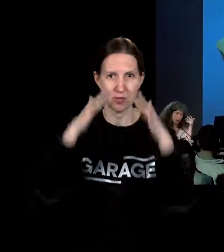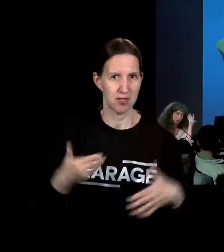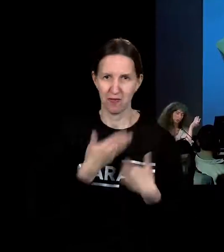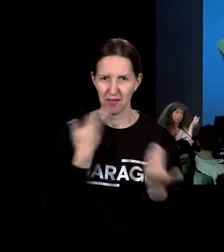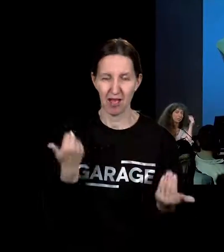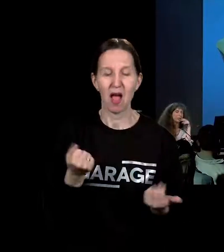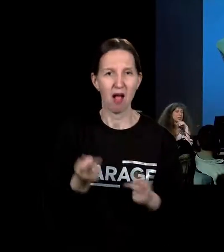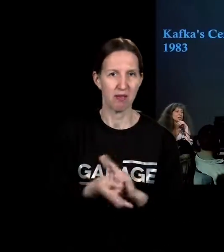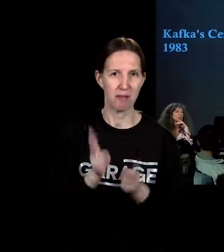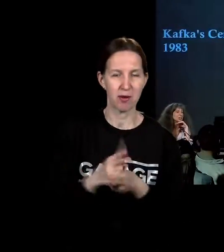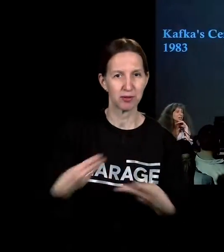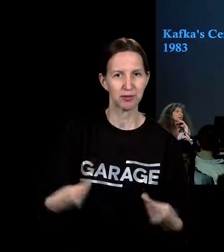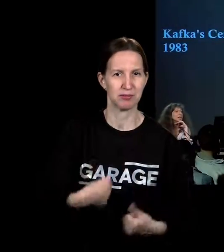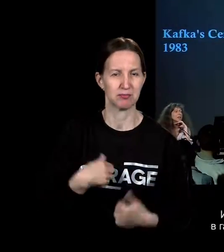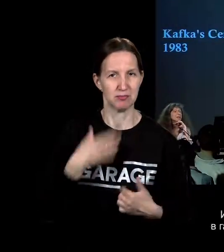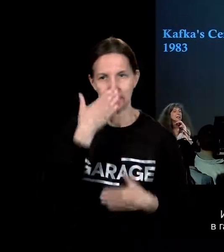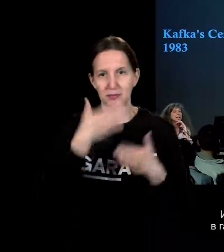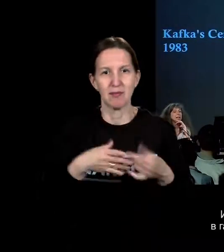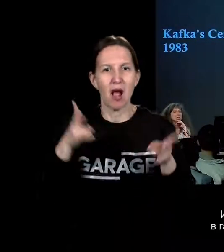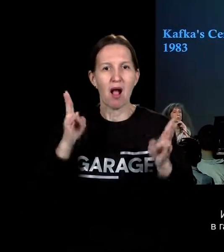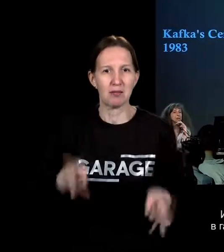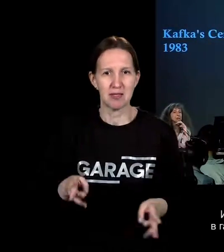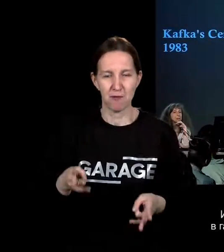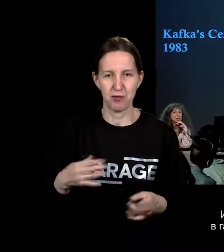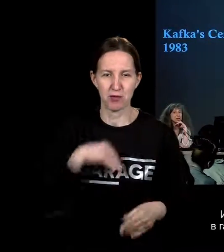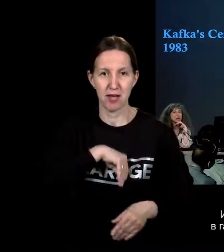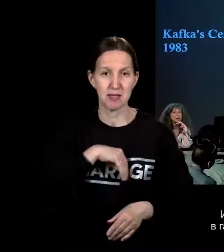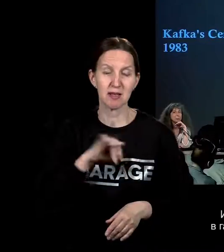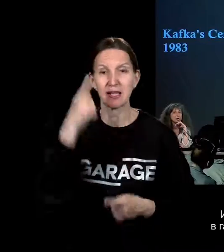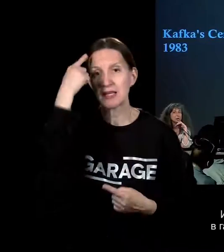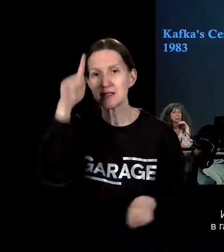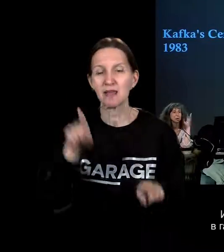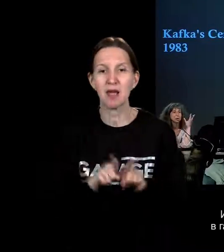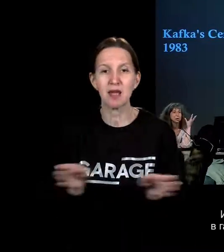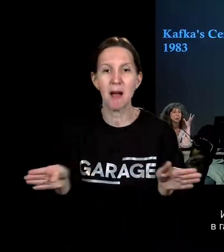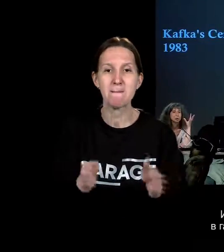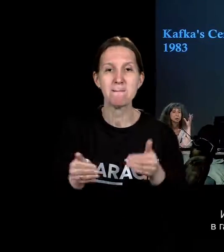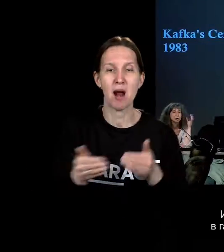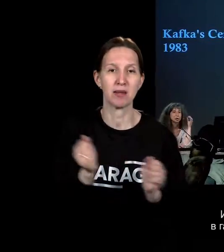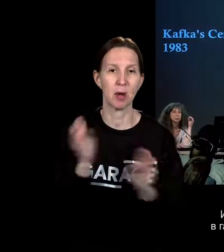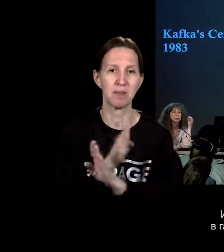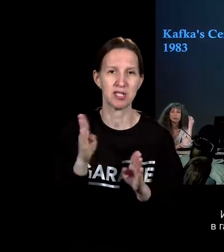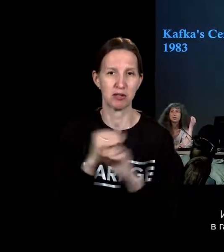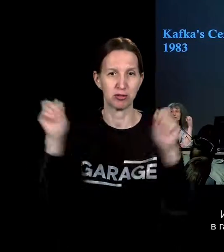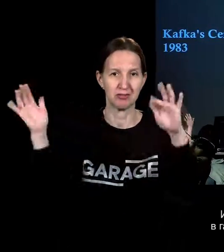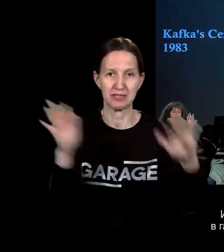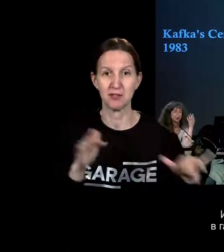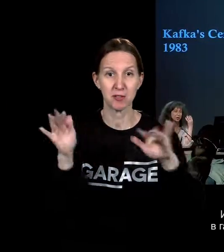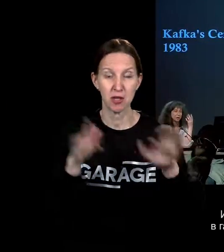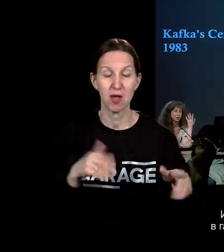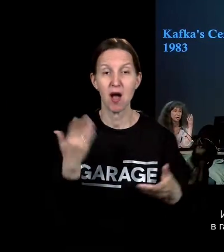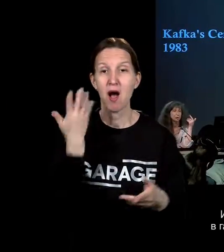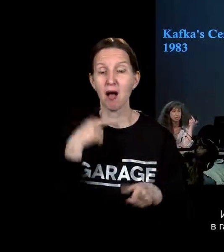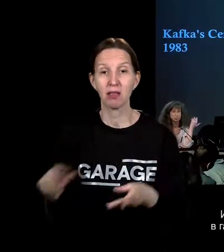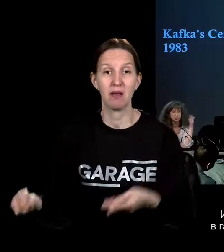посткатастрофическое такое настроение. И идея неких маленьких заснеженных пейзажей, вот этих миниатюрных пейзажей, принесения в